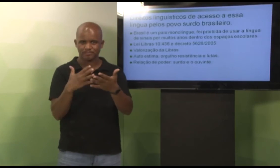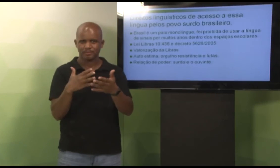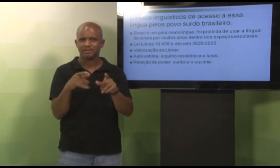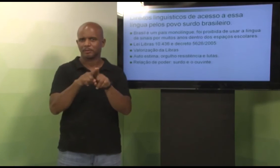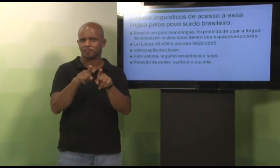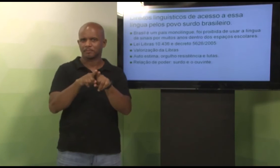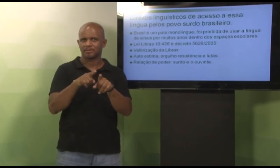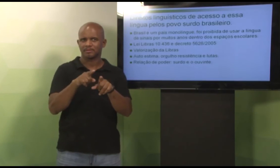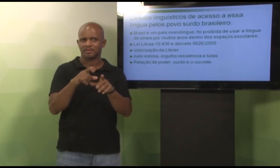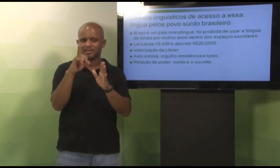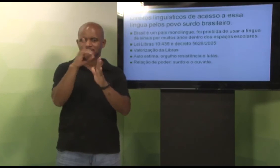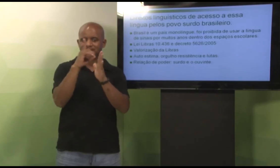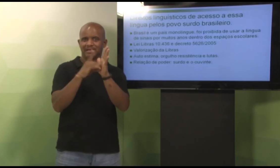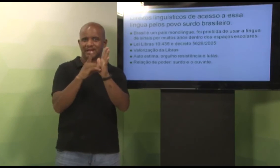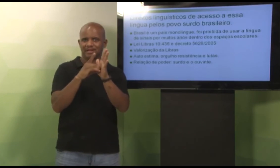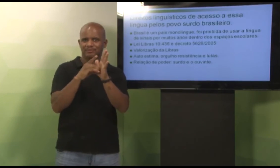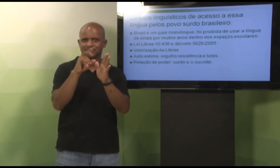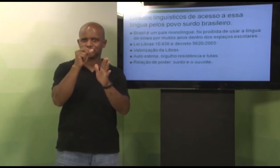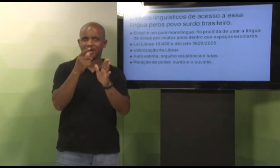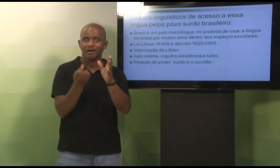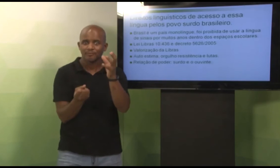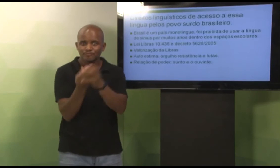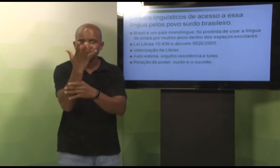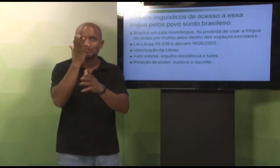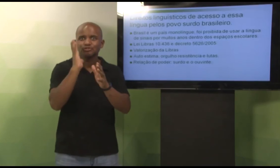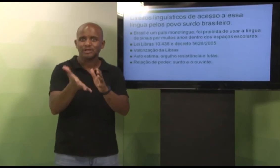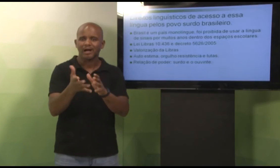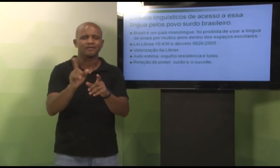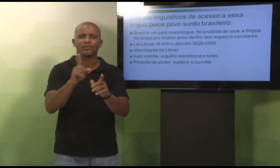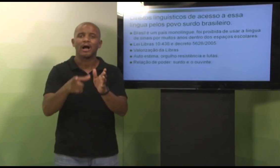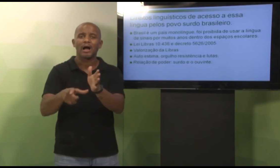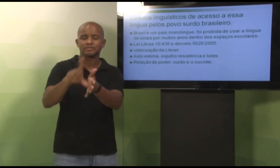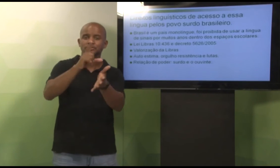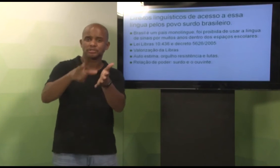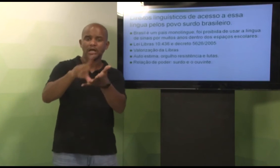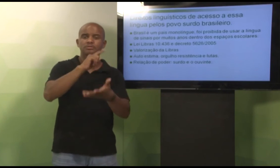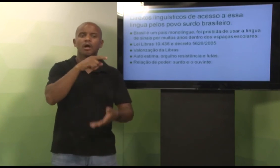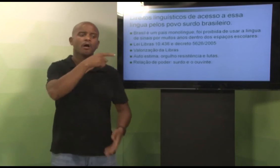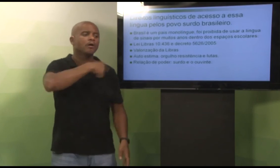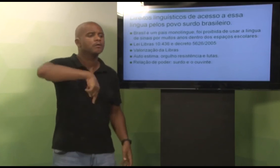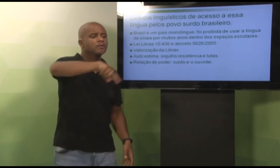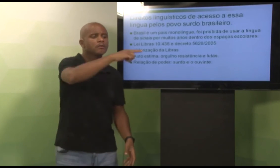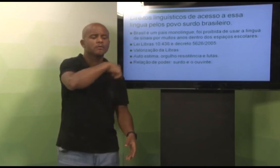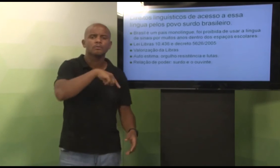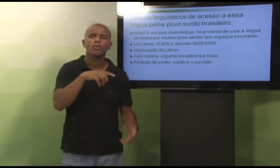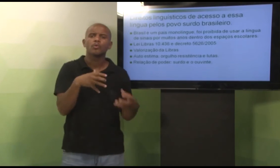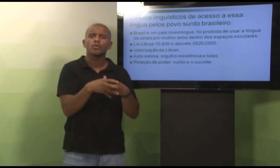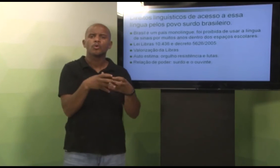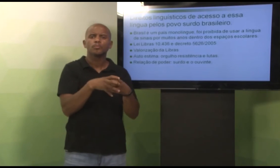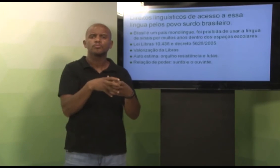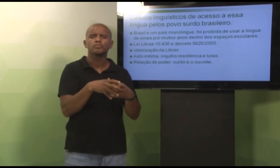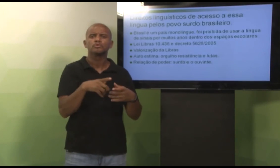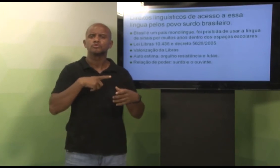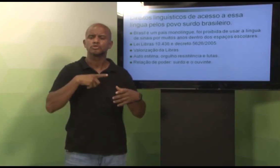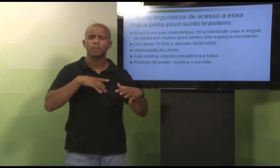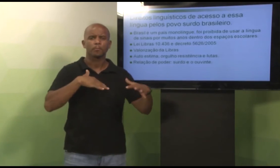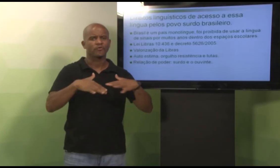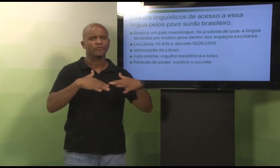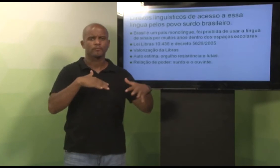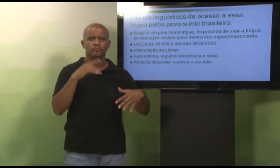anteriormente, havíamos falado sobre a lei da Libras, o decreto, então a publicação